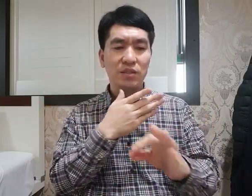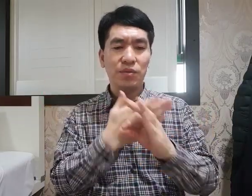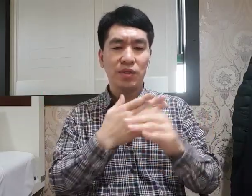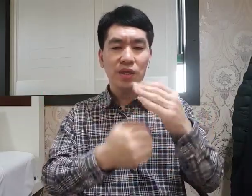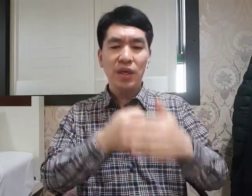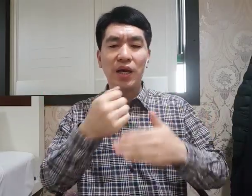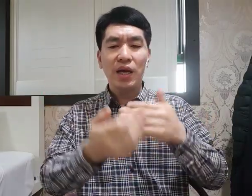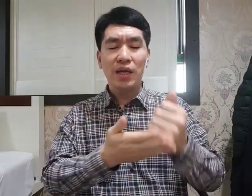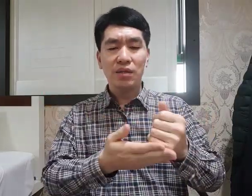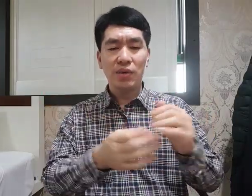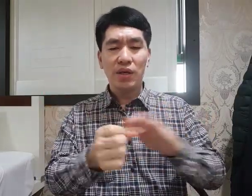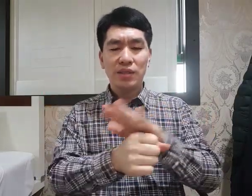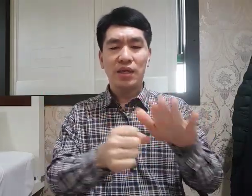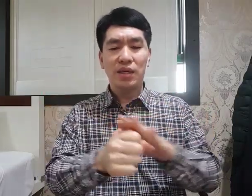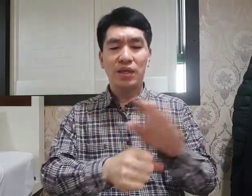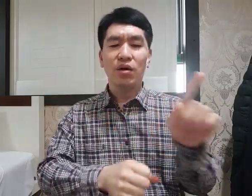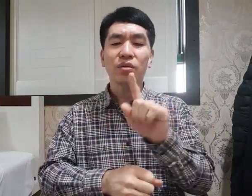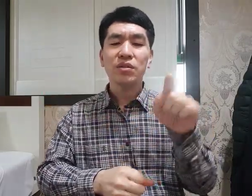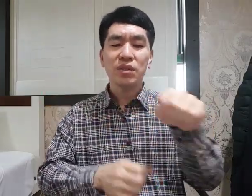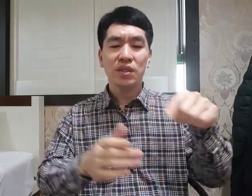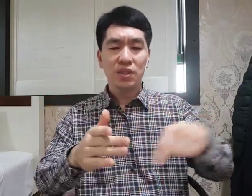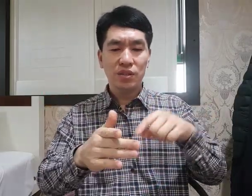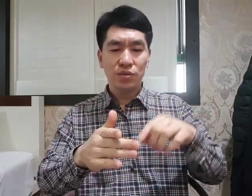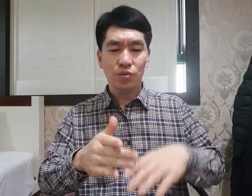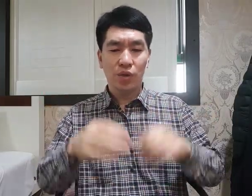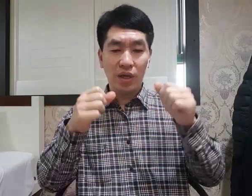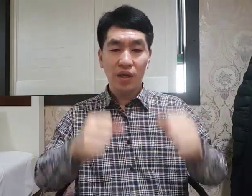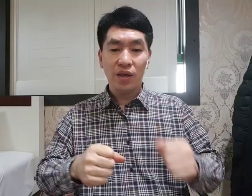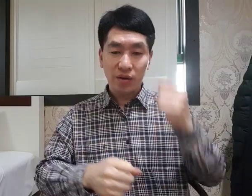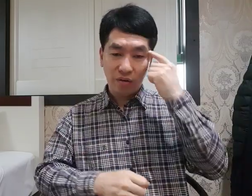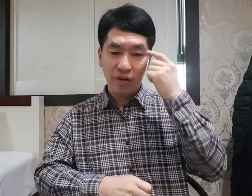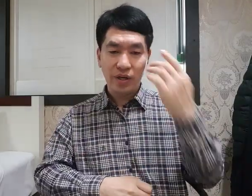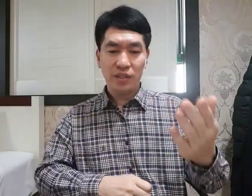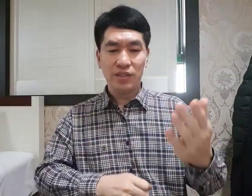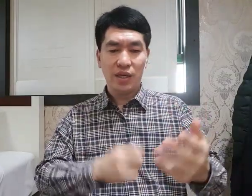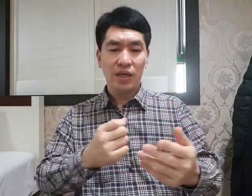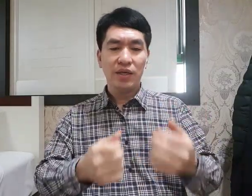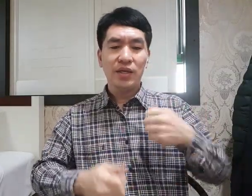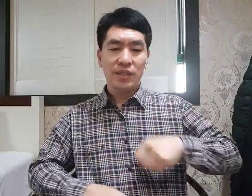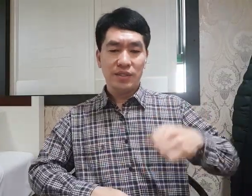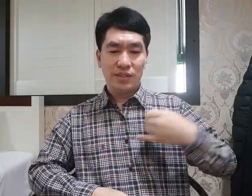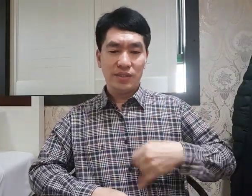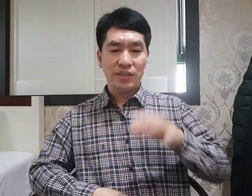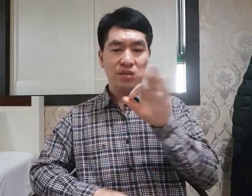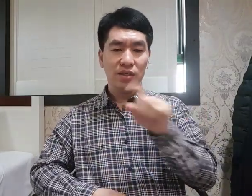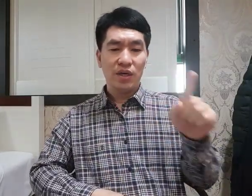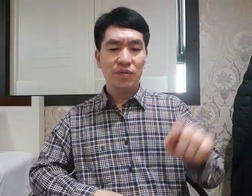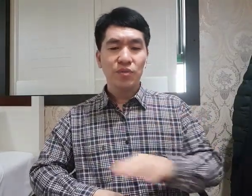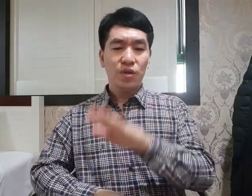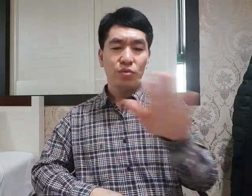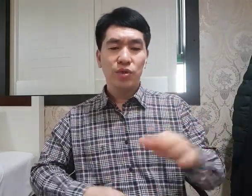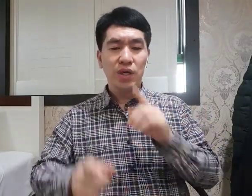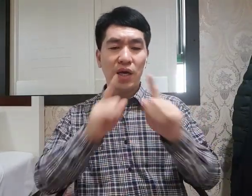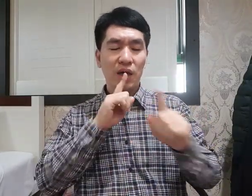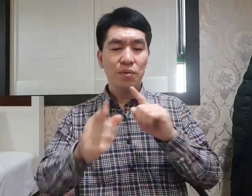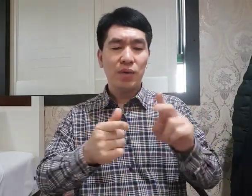닫으면 하나님의 사랑이 어찌 그 속에 거하겠느냐. 자녀들아, 우리가